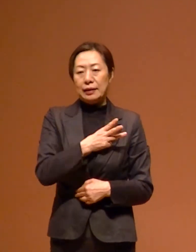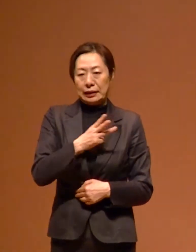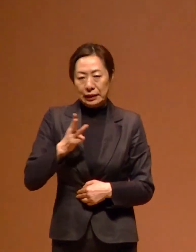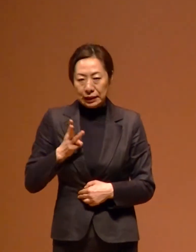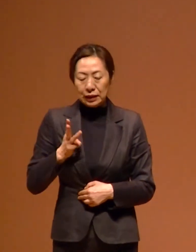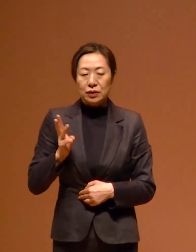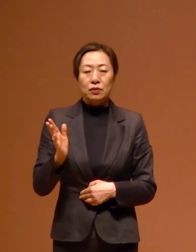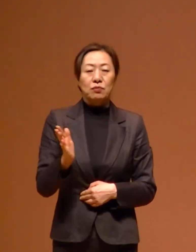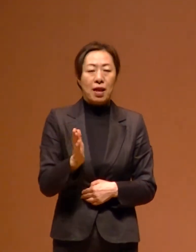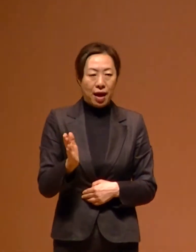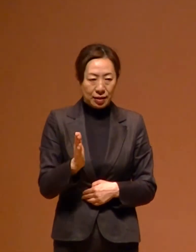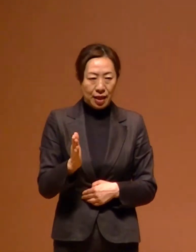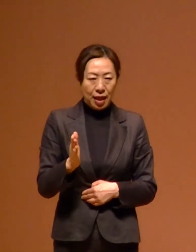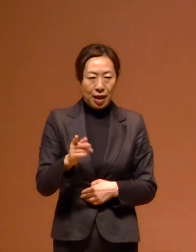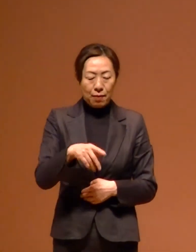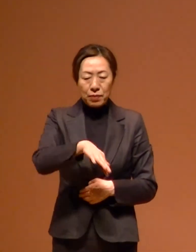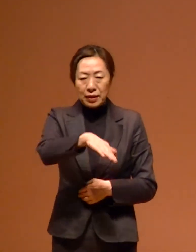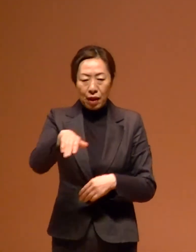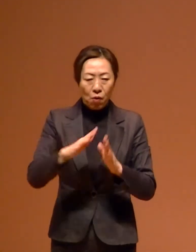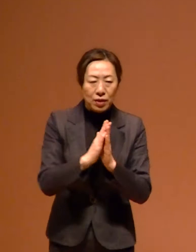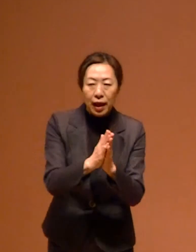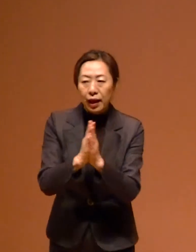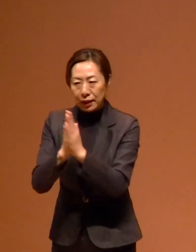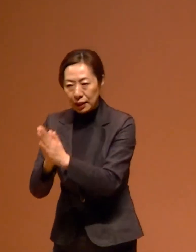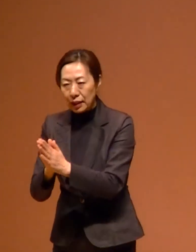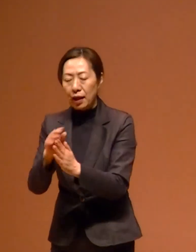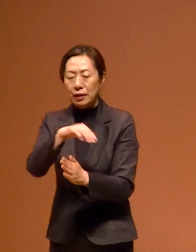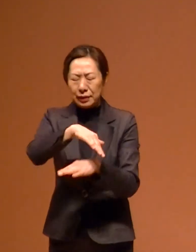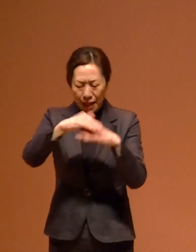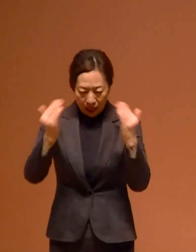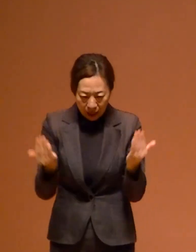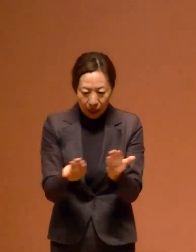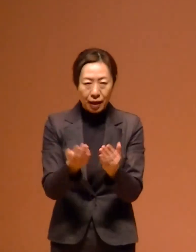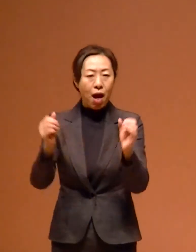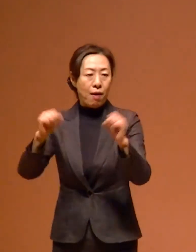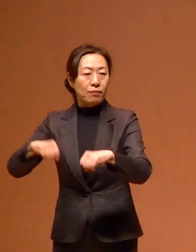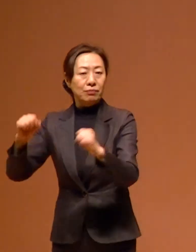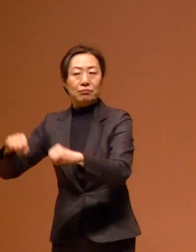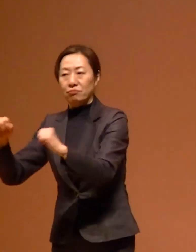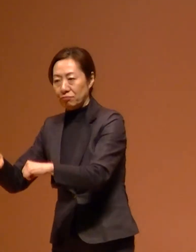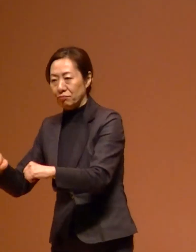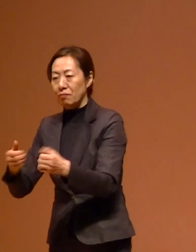で全員から承諾もらいました。